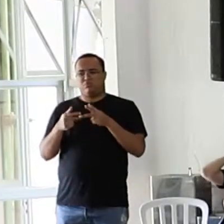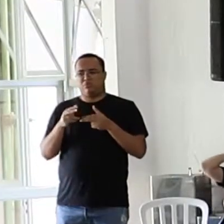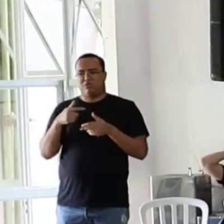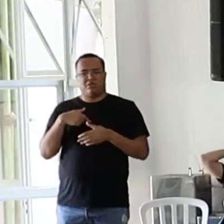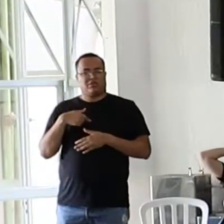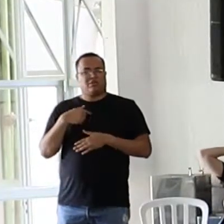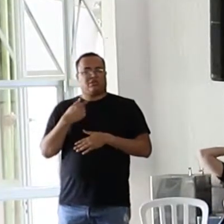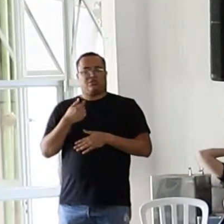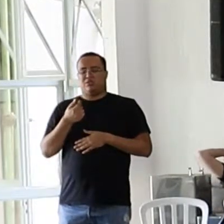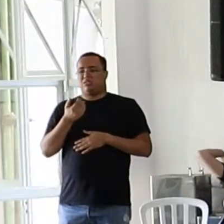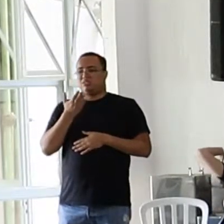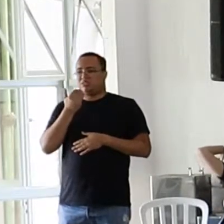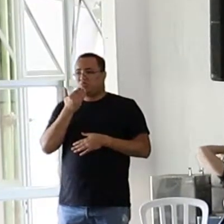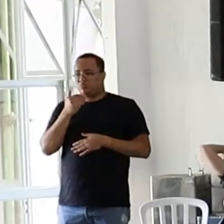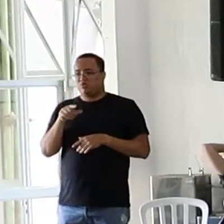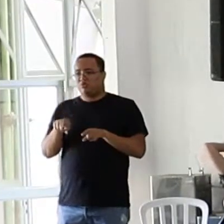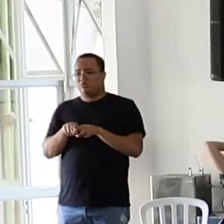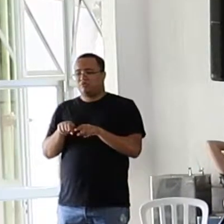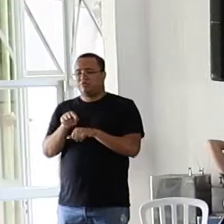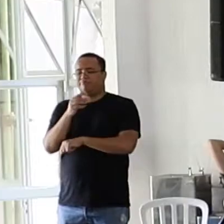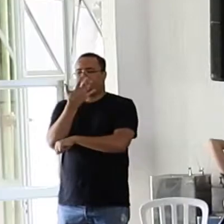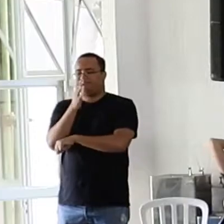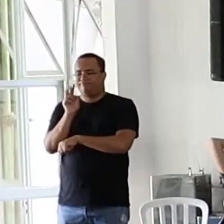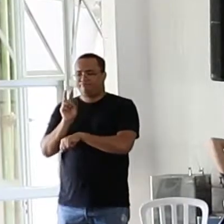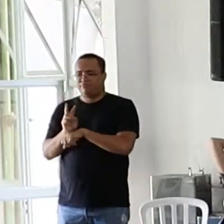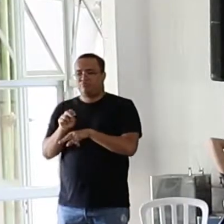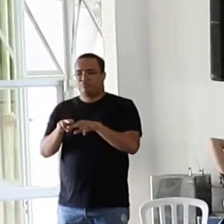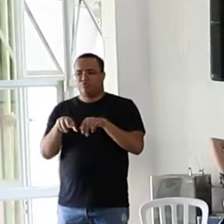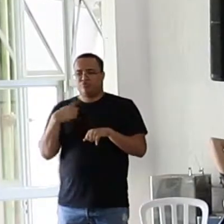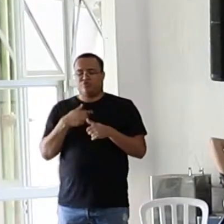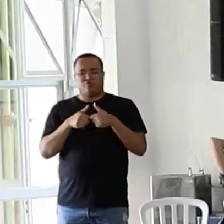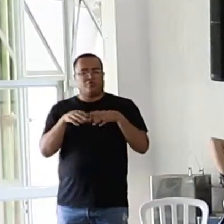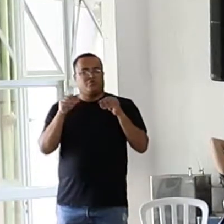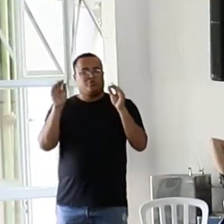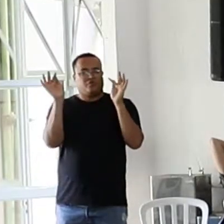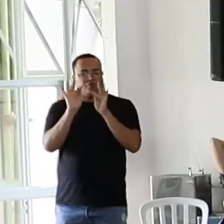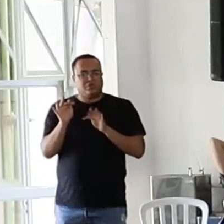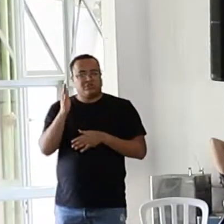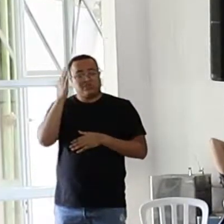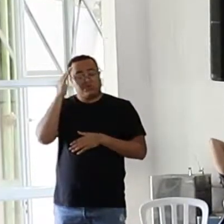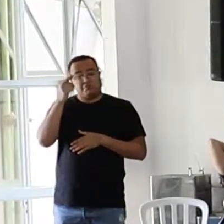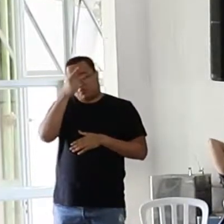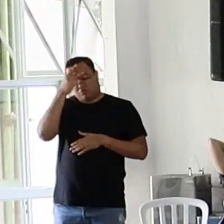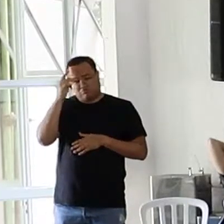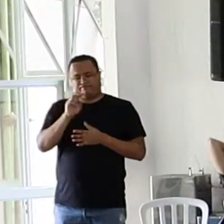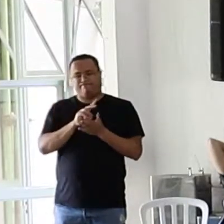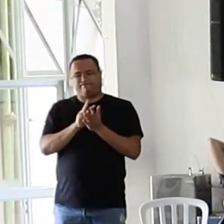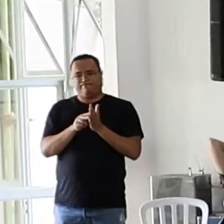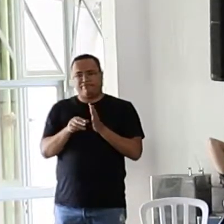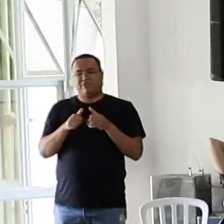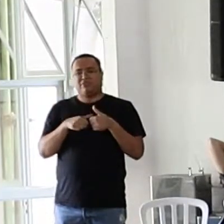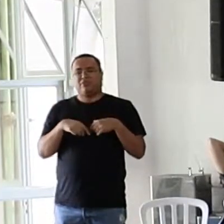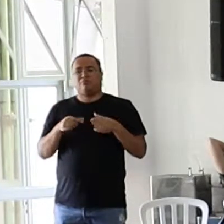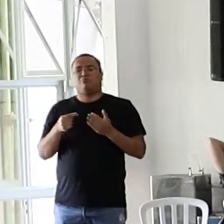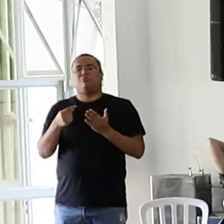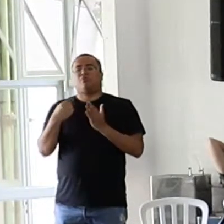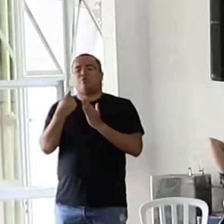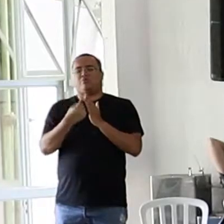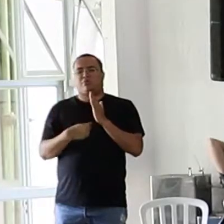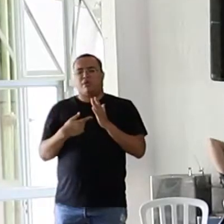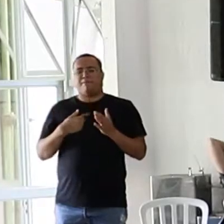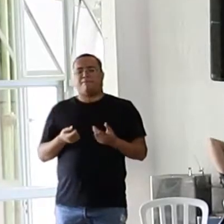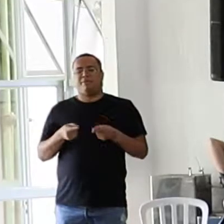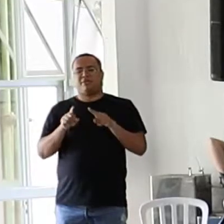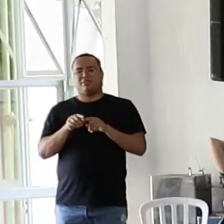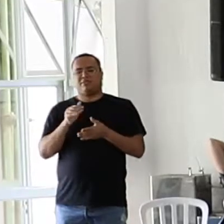de influenciador digital de redes sociais uma pessoa muito próxima da gente aí na pessoa deles dois Eu esquento o nosso cumprimento aos nossos